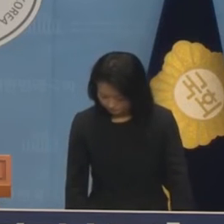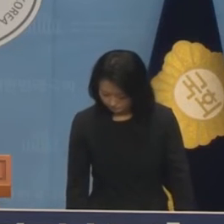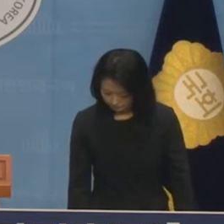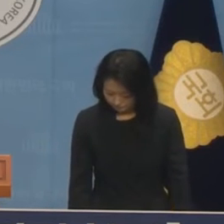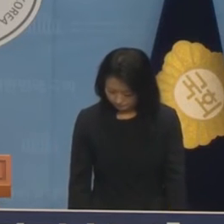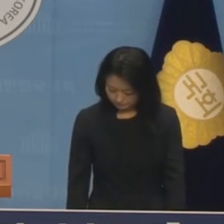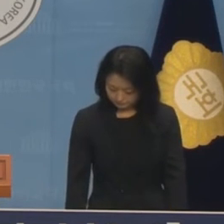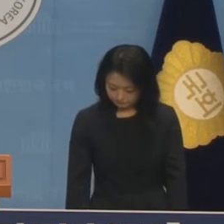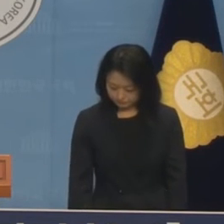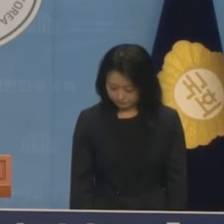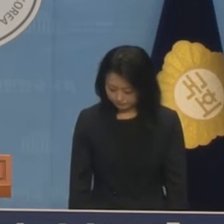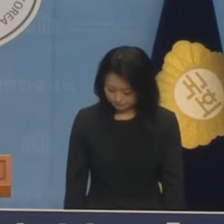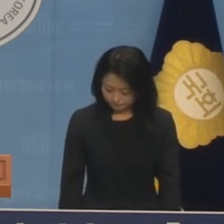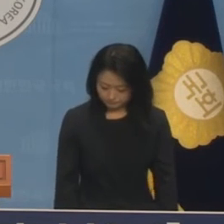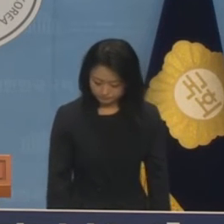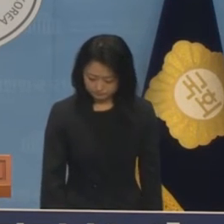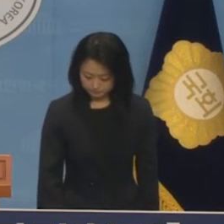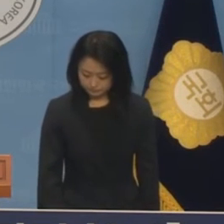여기